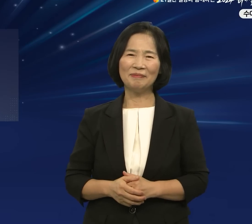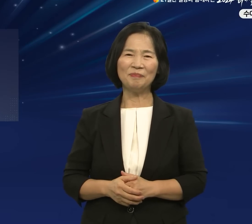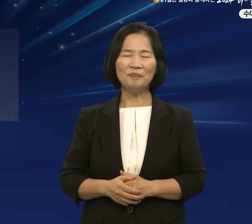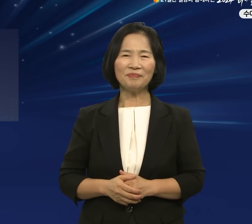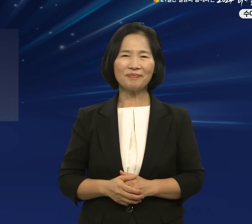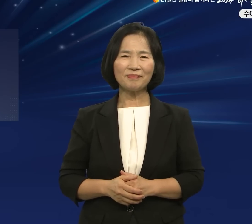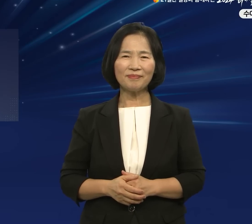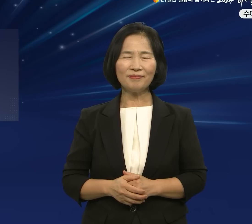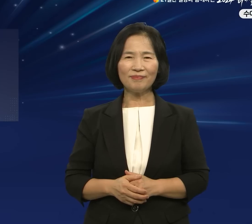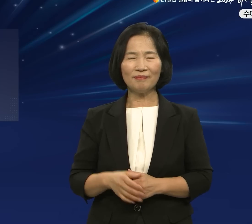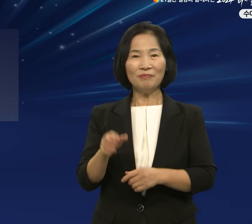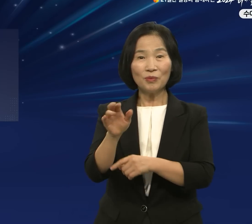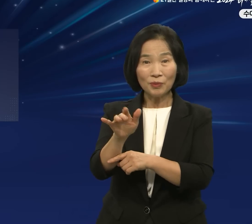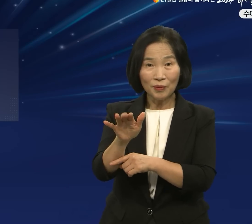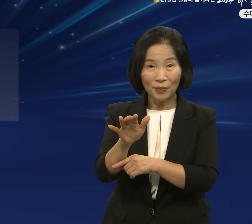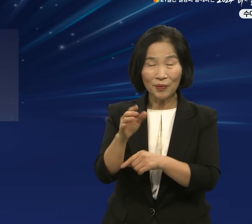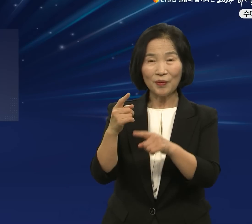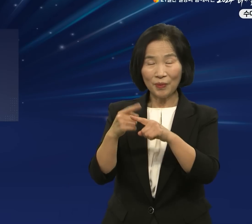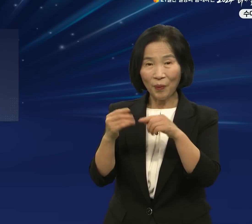농촌교회 목회자들이